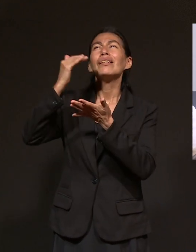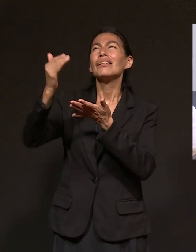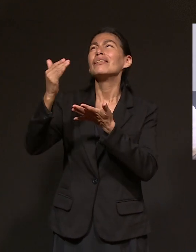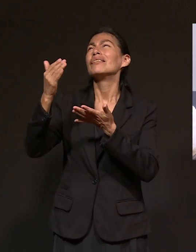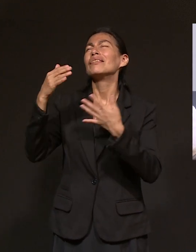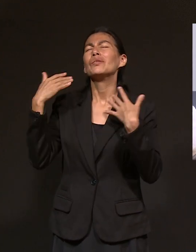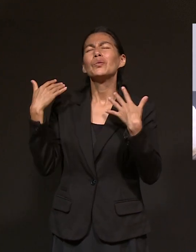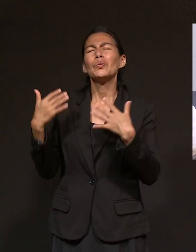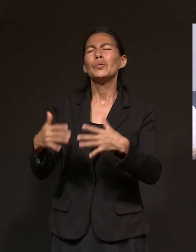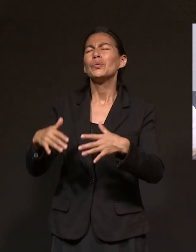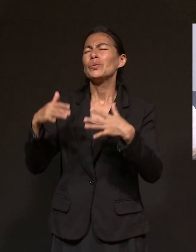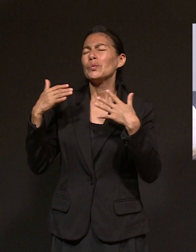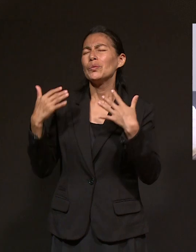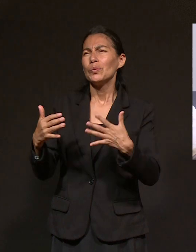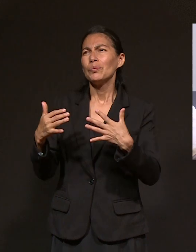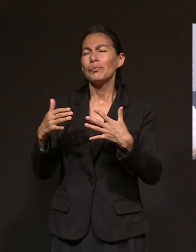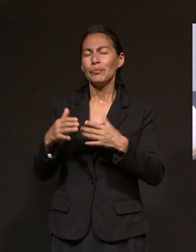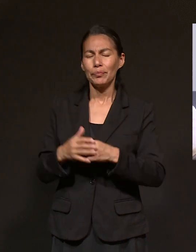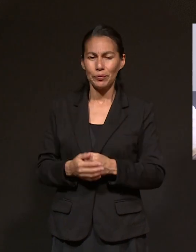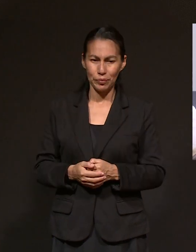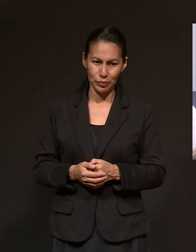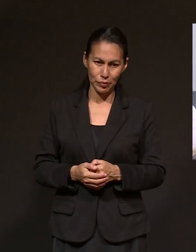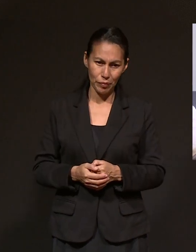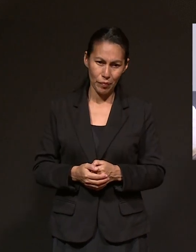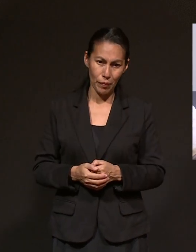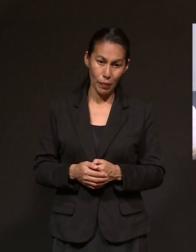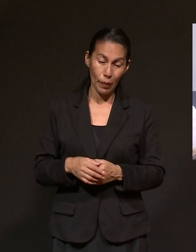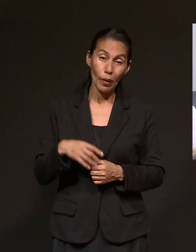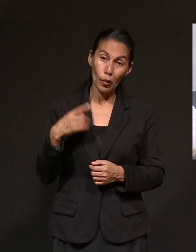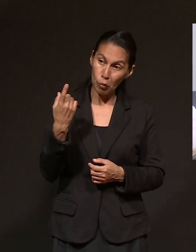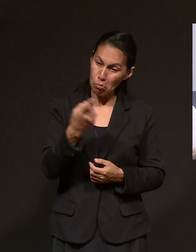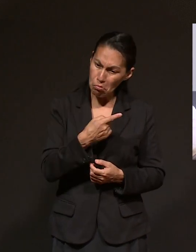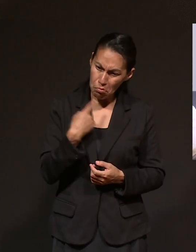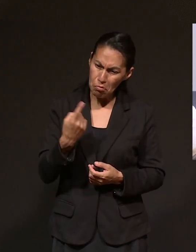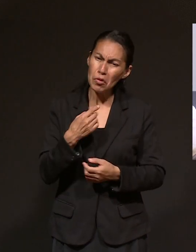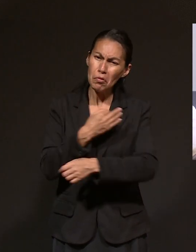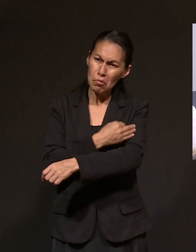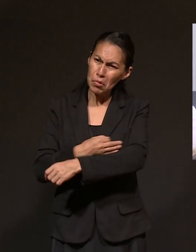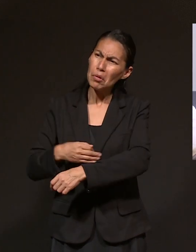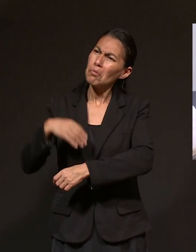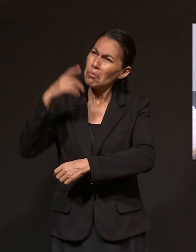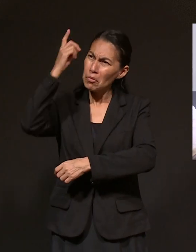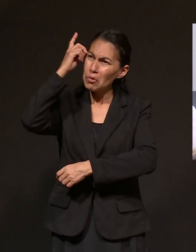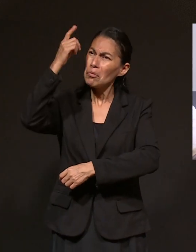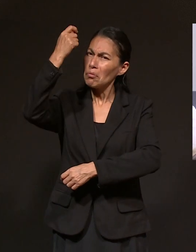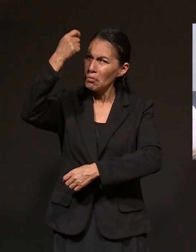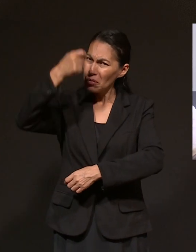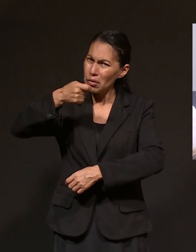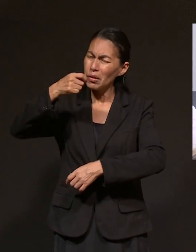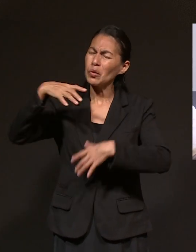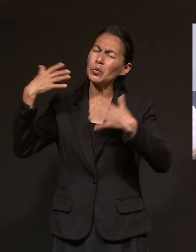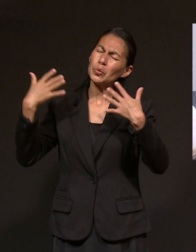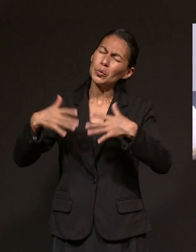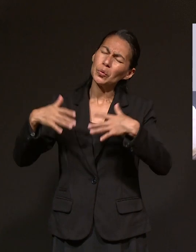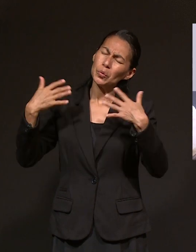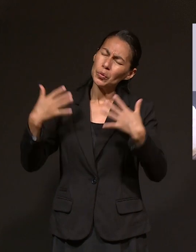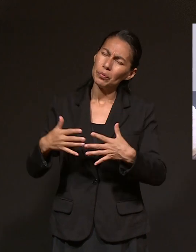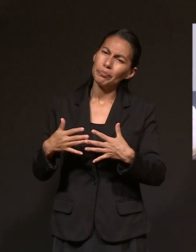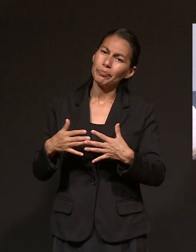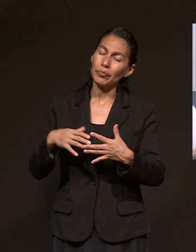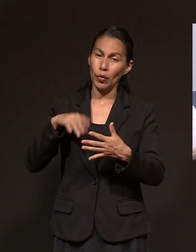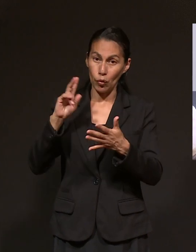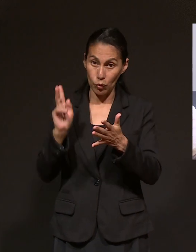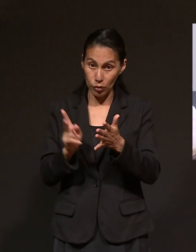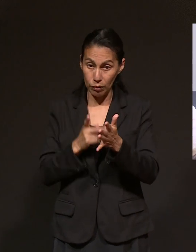se da cuenta. Hasta en eso Dios se da cuenta. Y fuimos muy bendecidos, muy